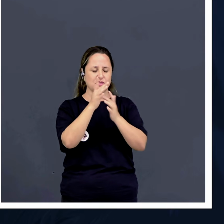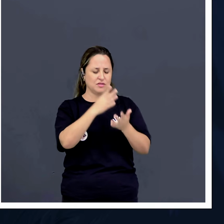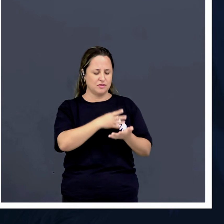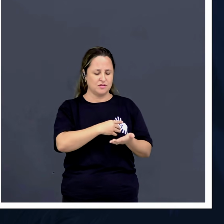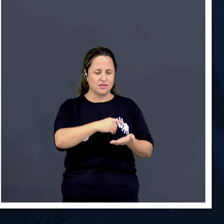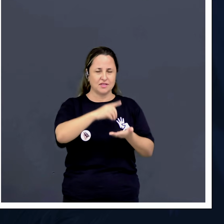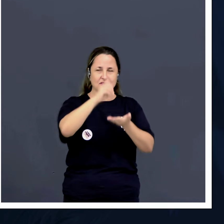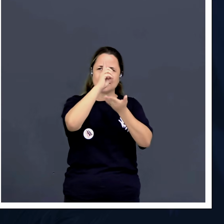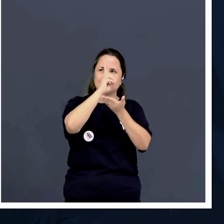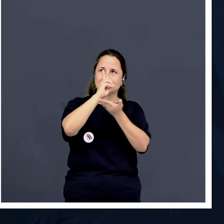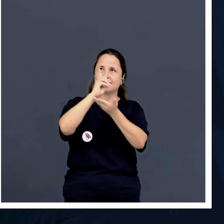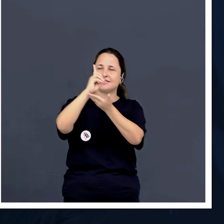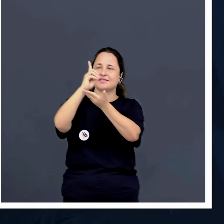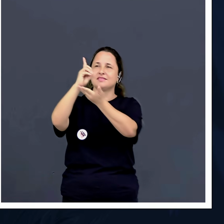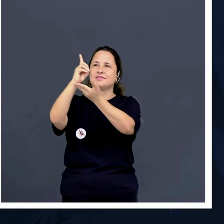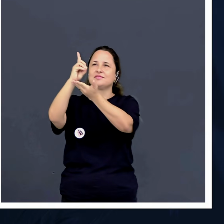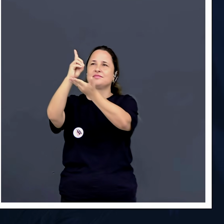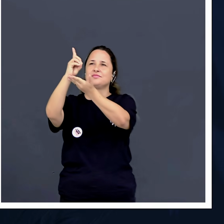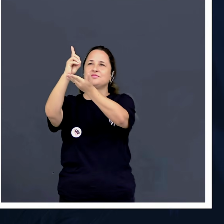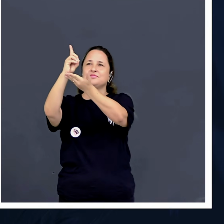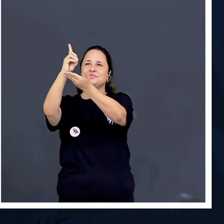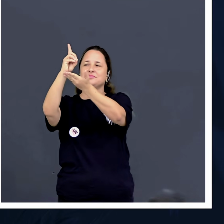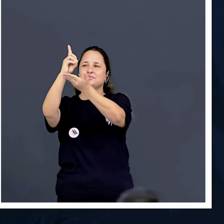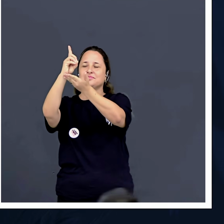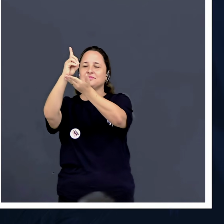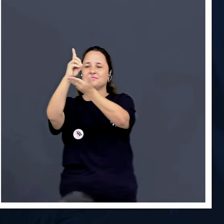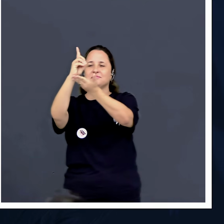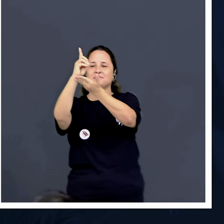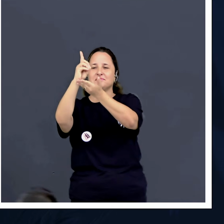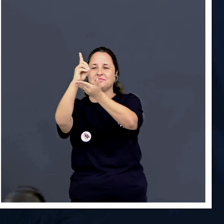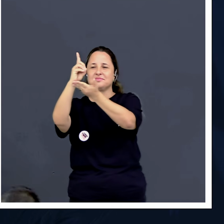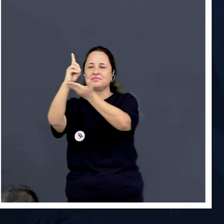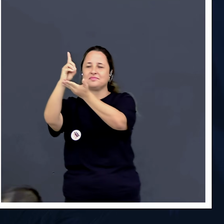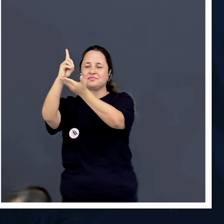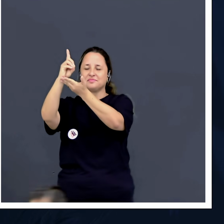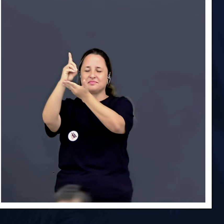Filho de Davi,